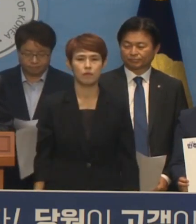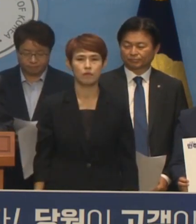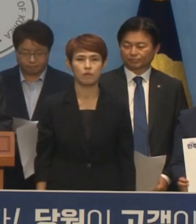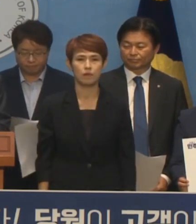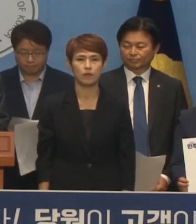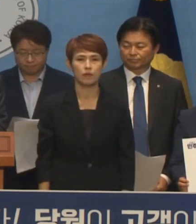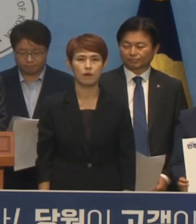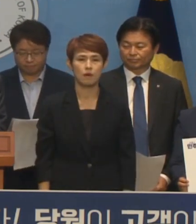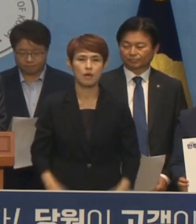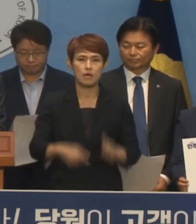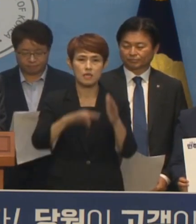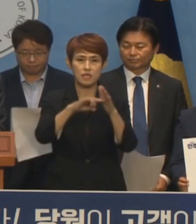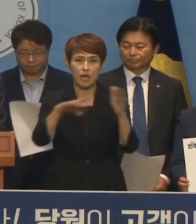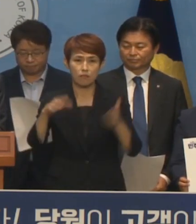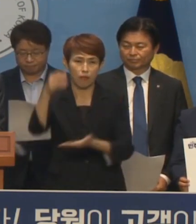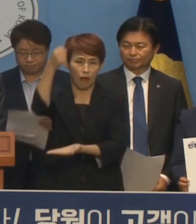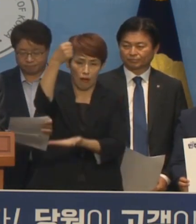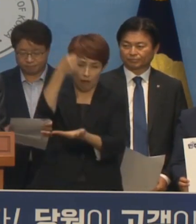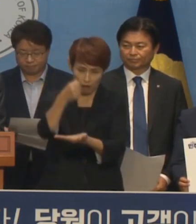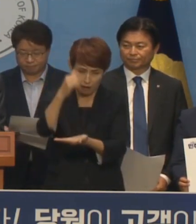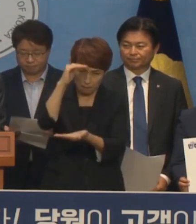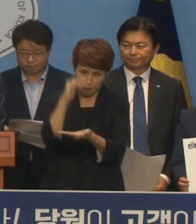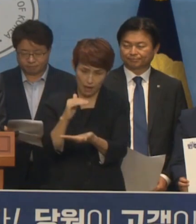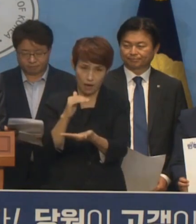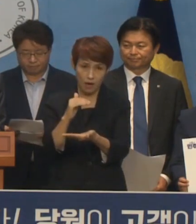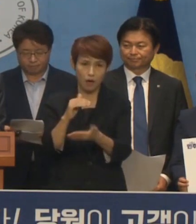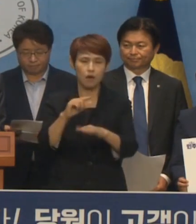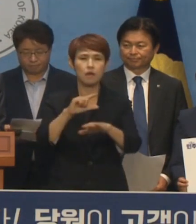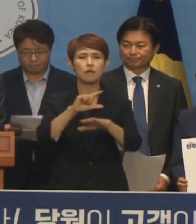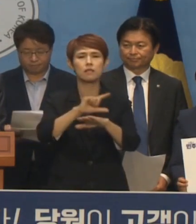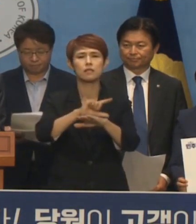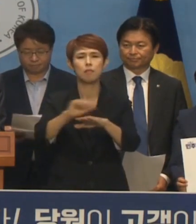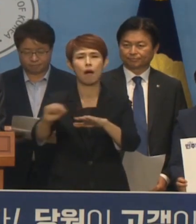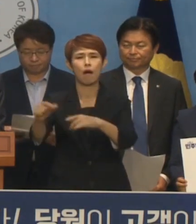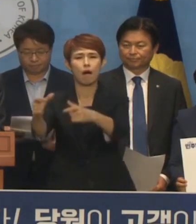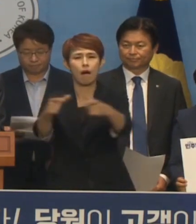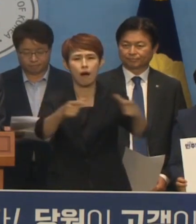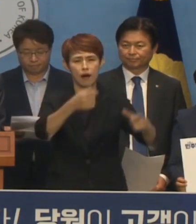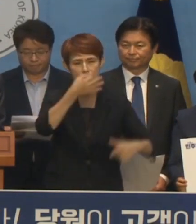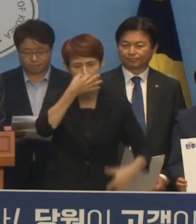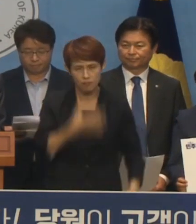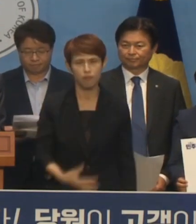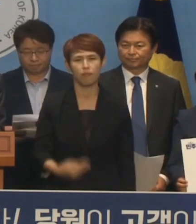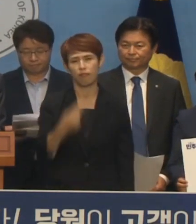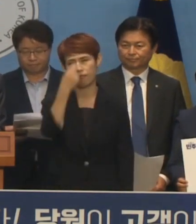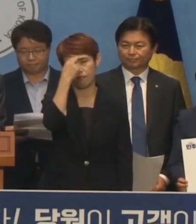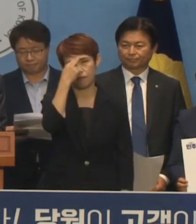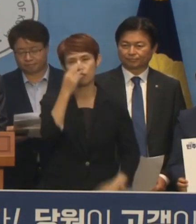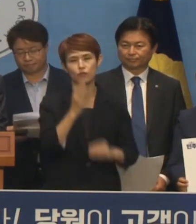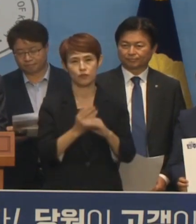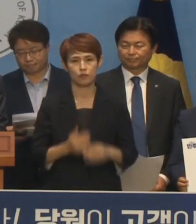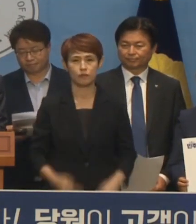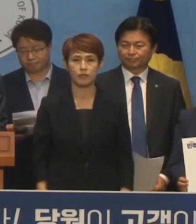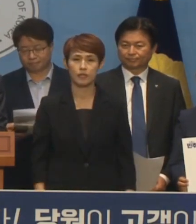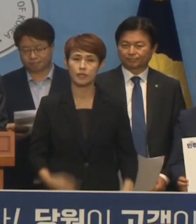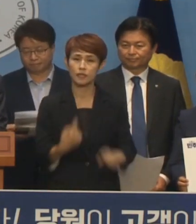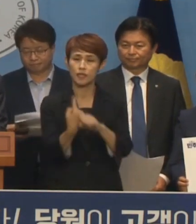역대급 세수결손으로 지방자치가 무너지고 있습니다.